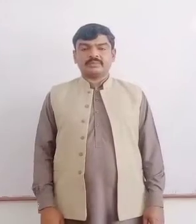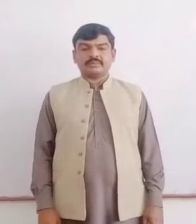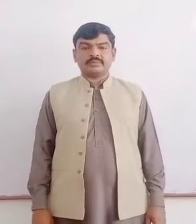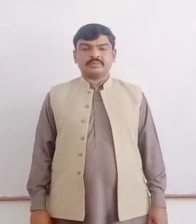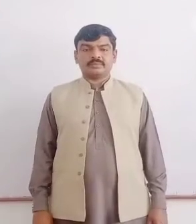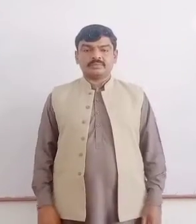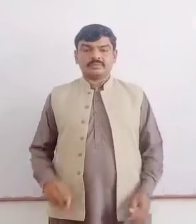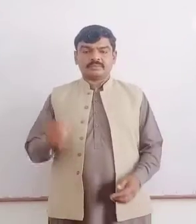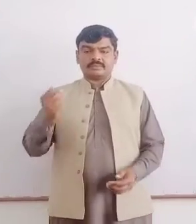سرمایہ،